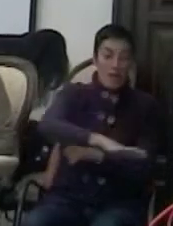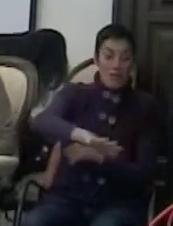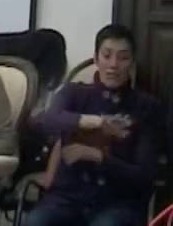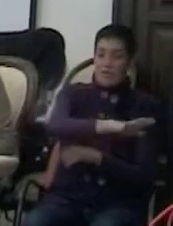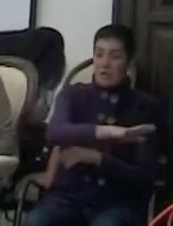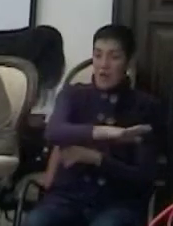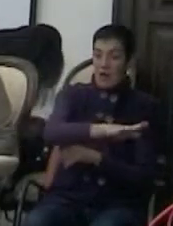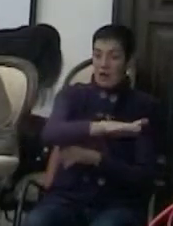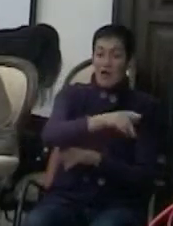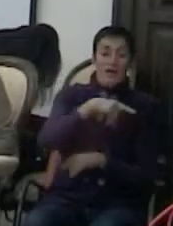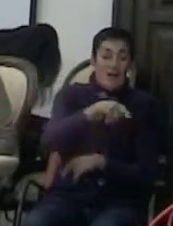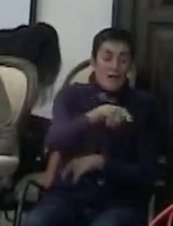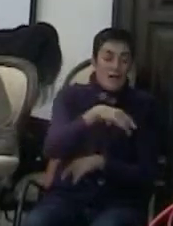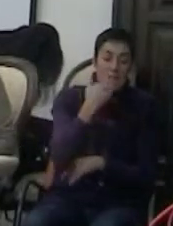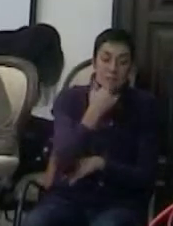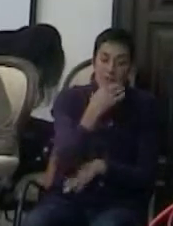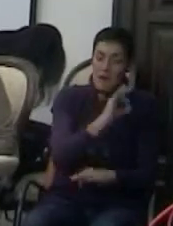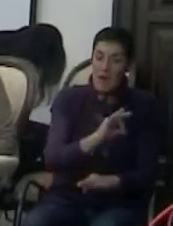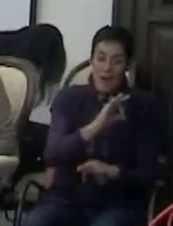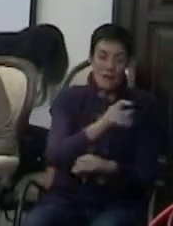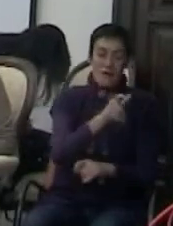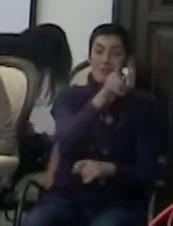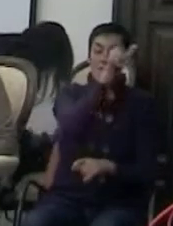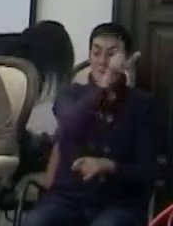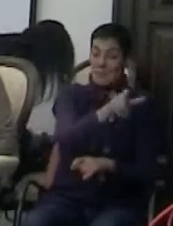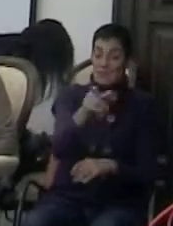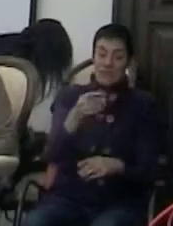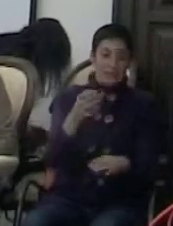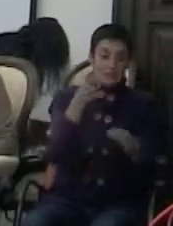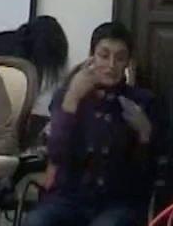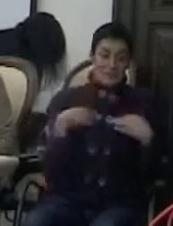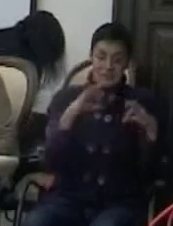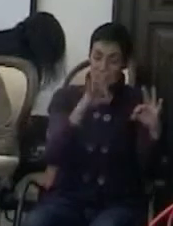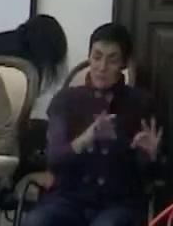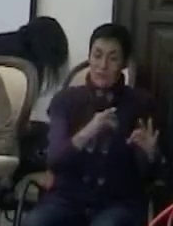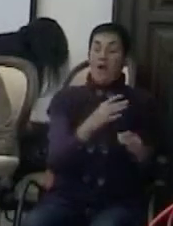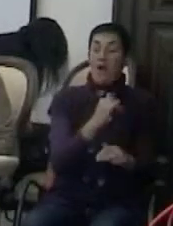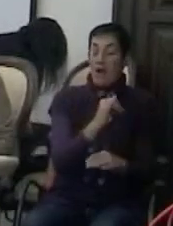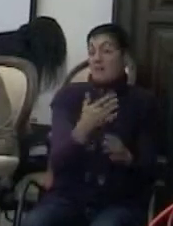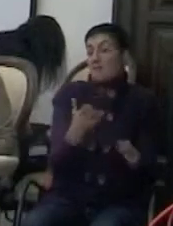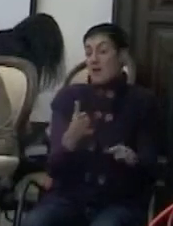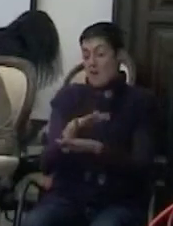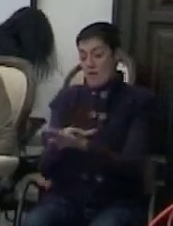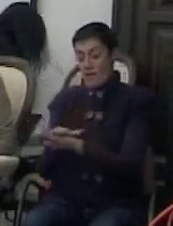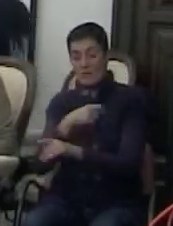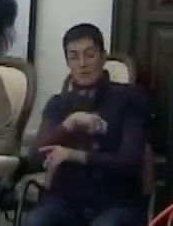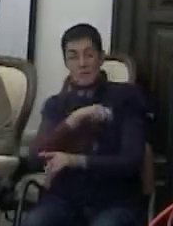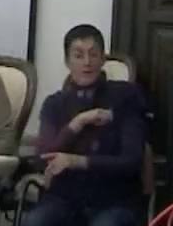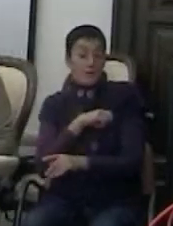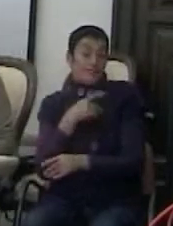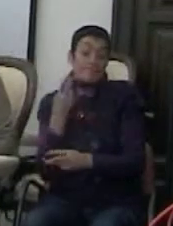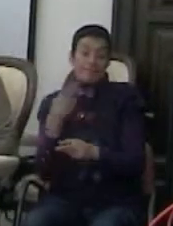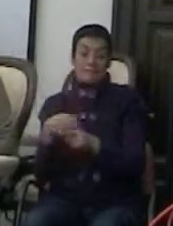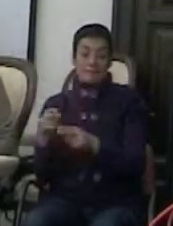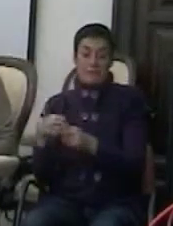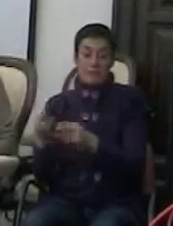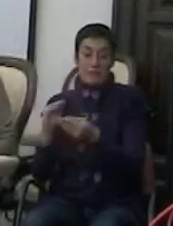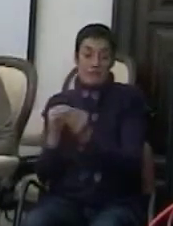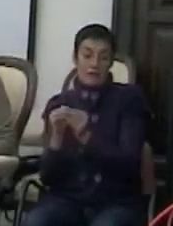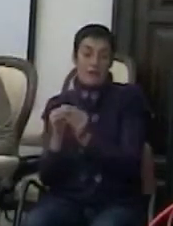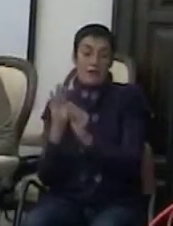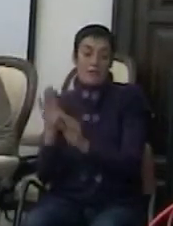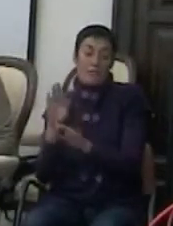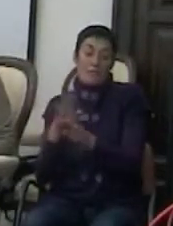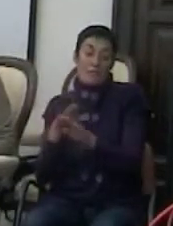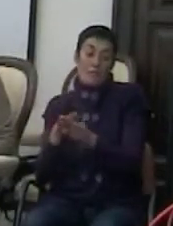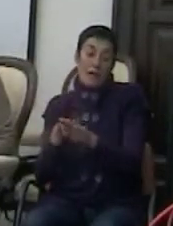absolutamente nada, están súper seguros. Pero bueno, es la política que tiene cualquier gobierno español de hacerle daño a los saharauis o de